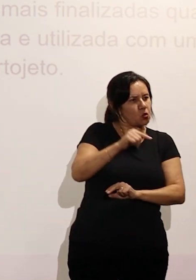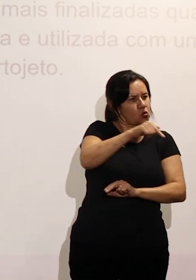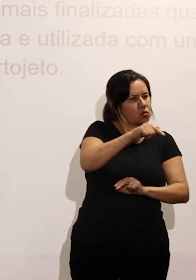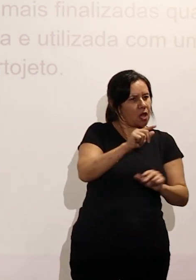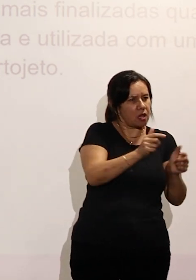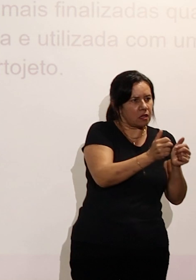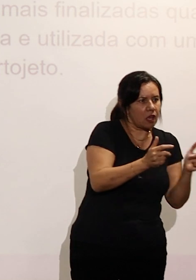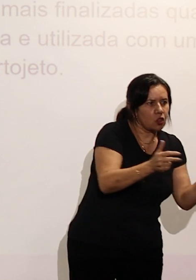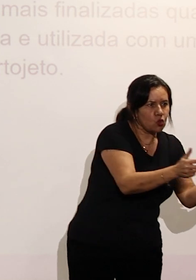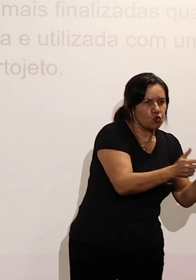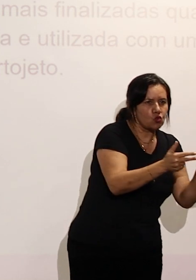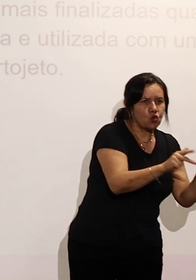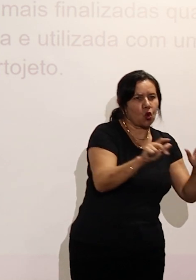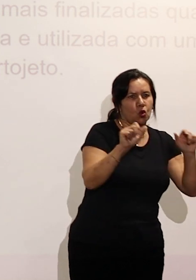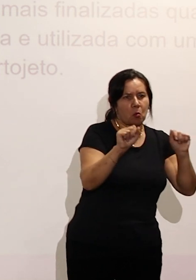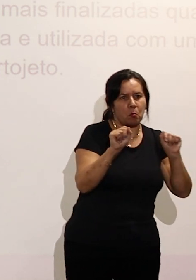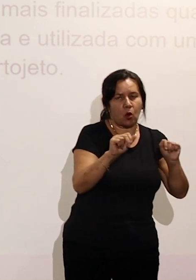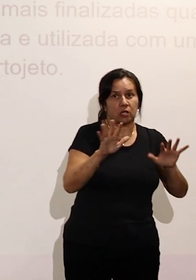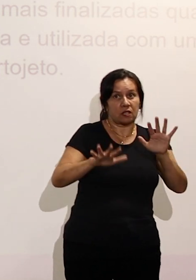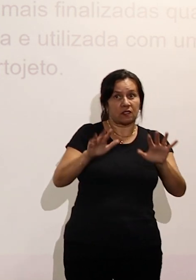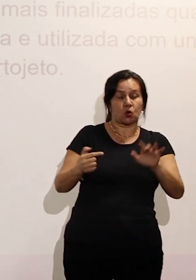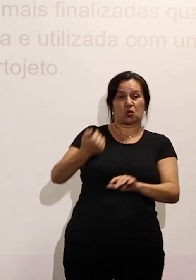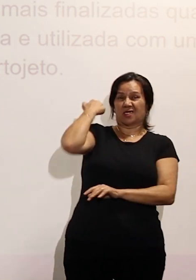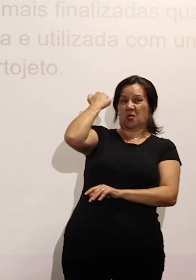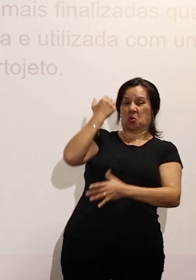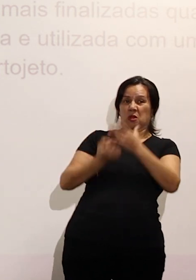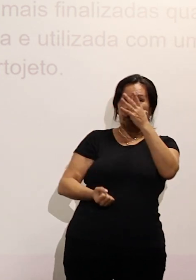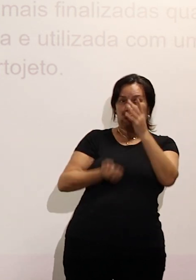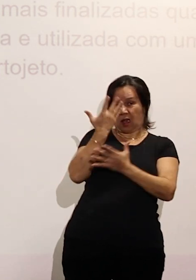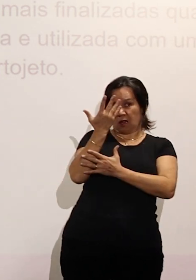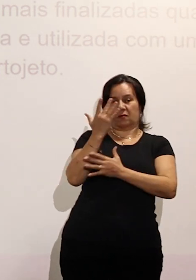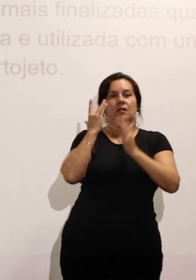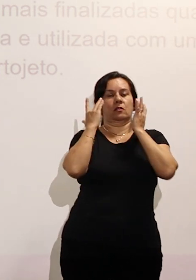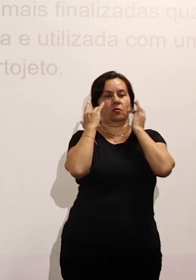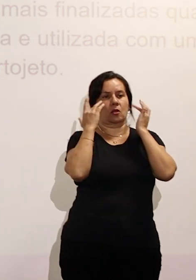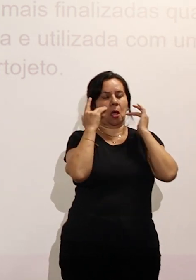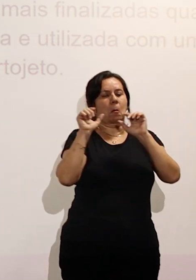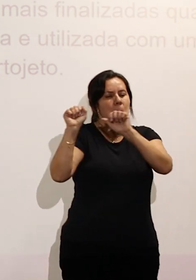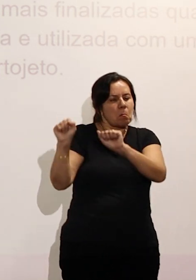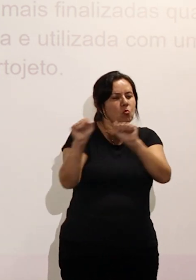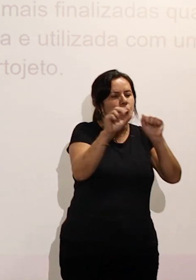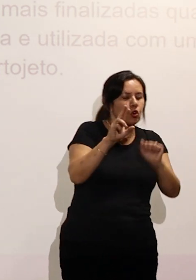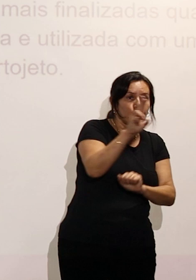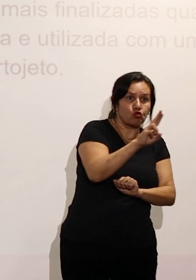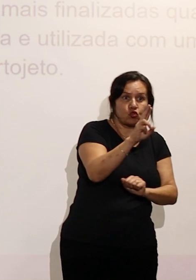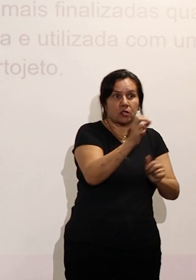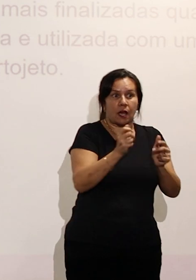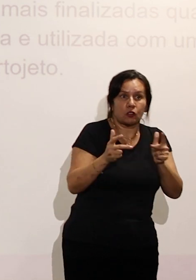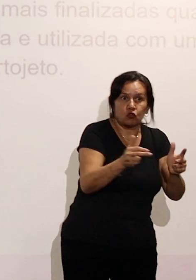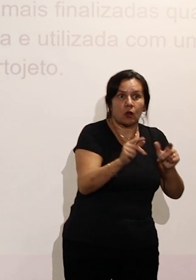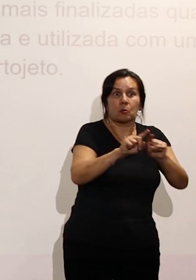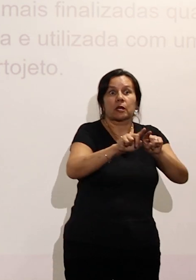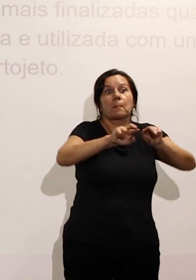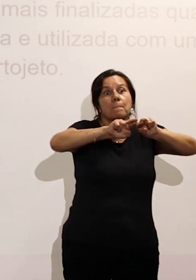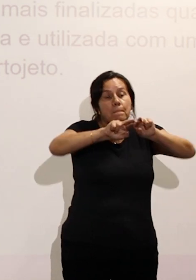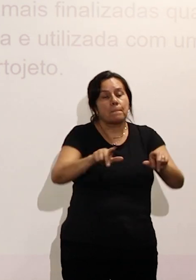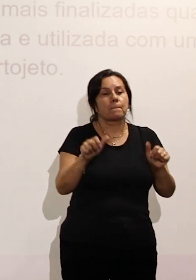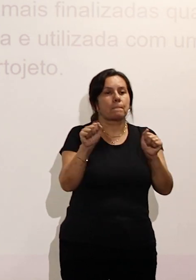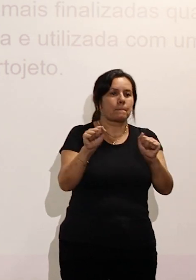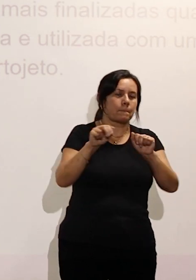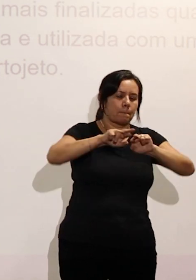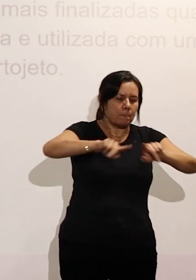no caso, quando eu fazia em pixel art, eu já fazia uma concept art que ela podia ser usada no jogo. Por quê? Porque pixel art é fácil de alterar,